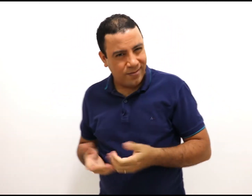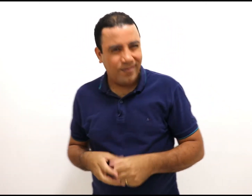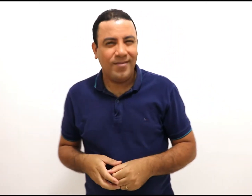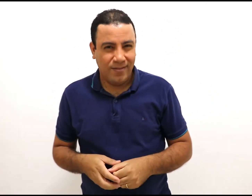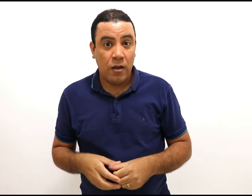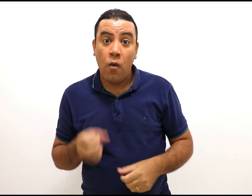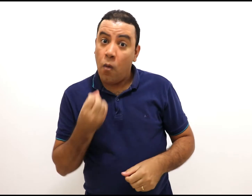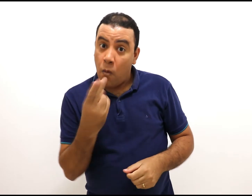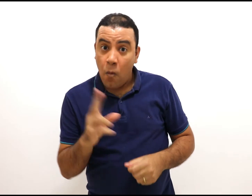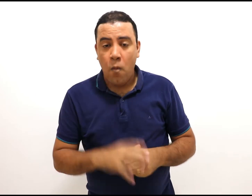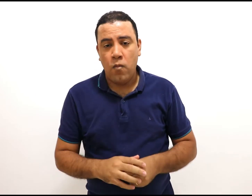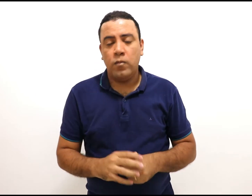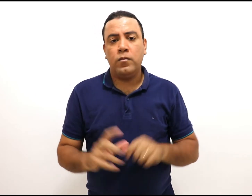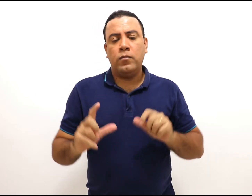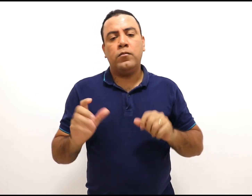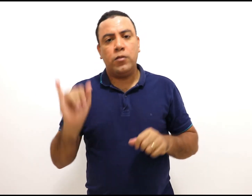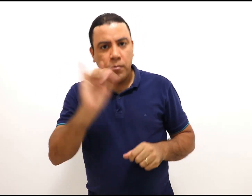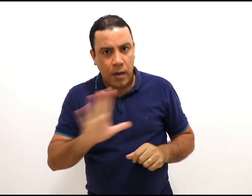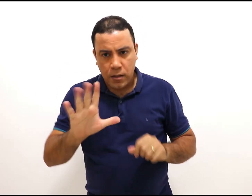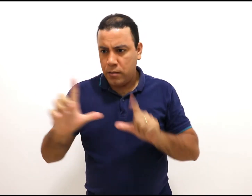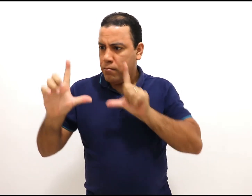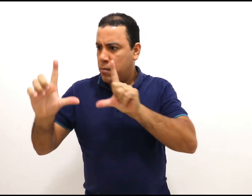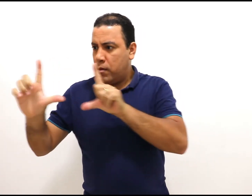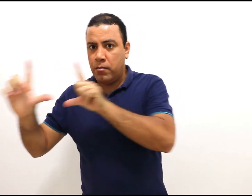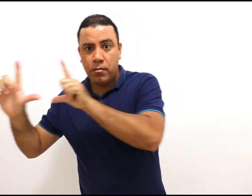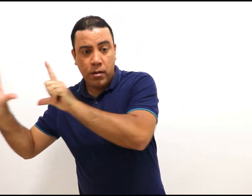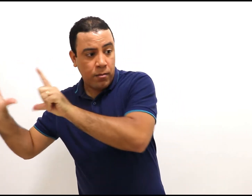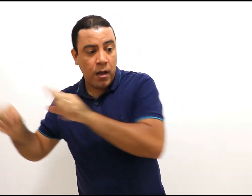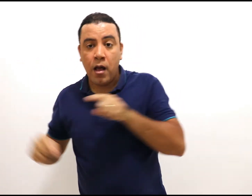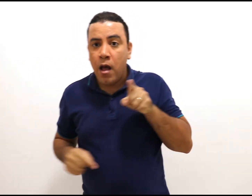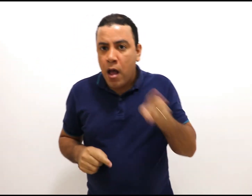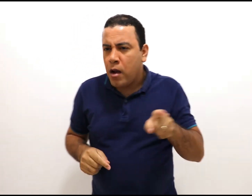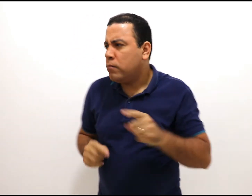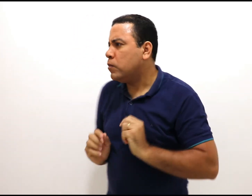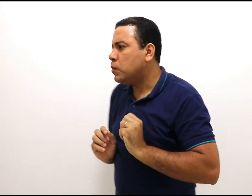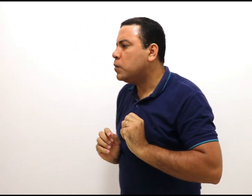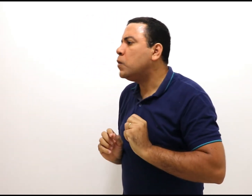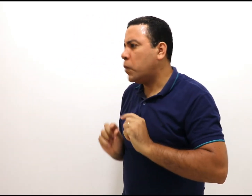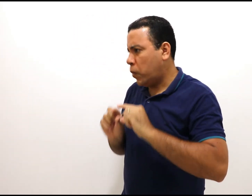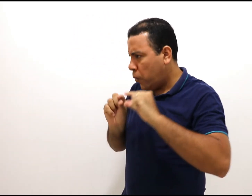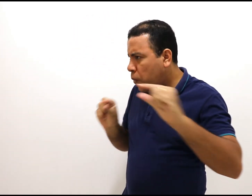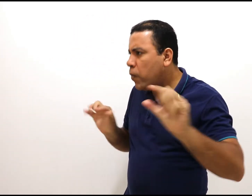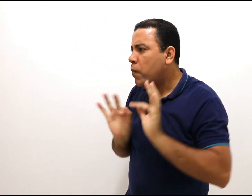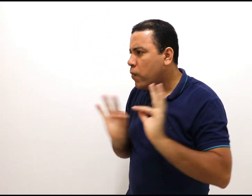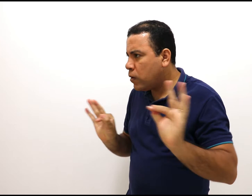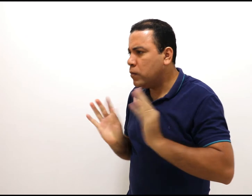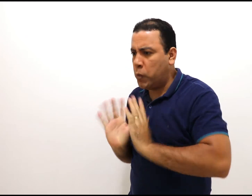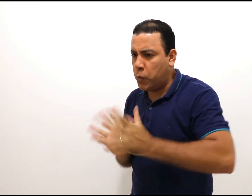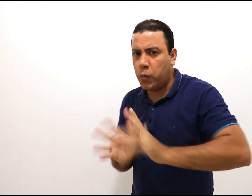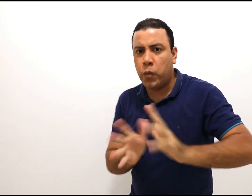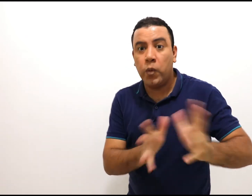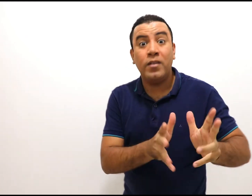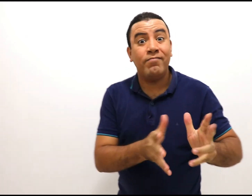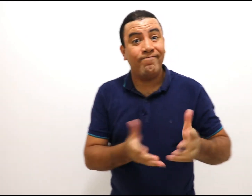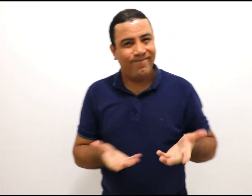imagens para expressar frases. Outra aplicação da visualidade pode